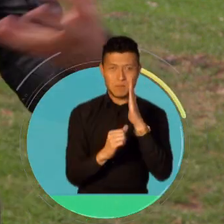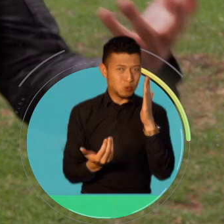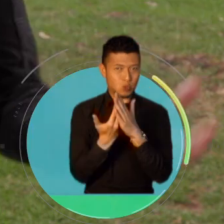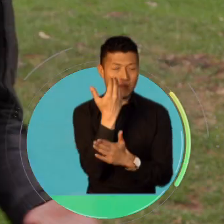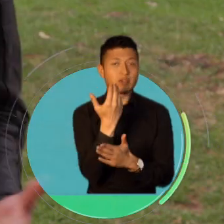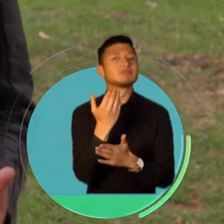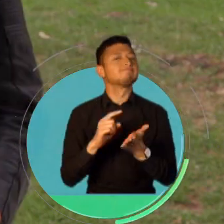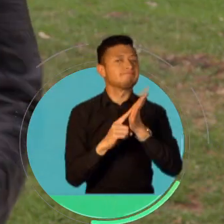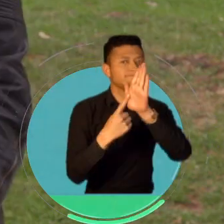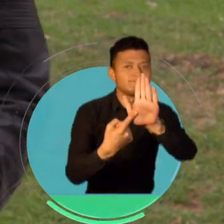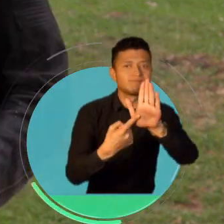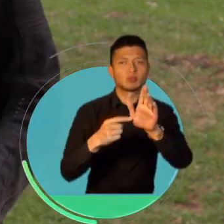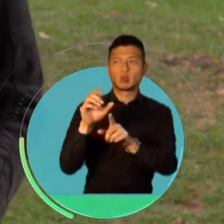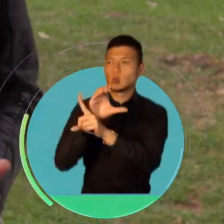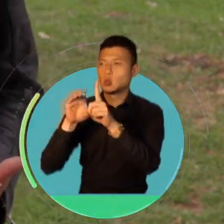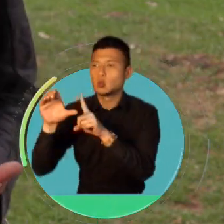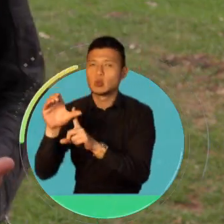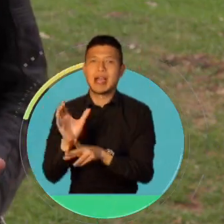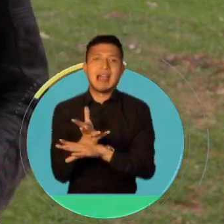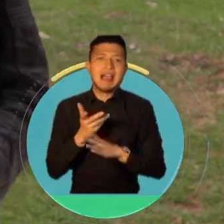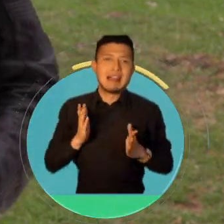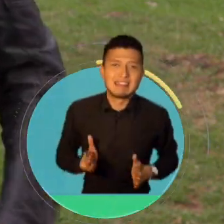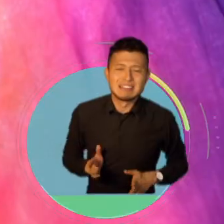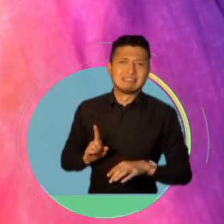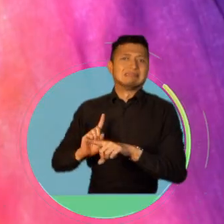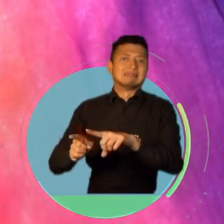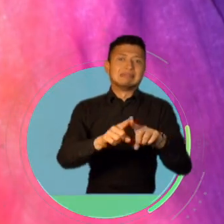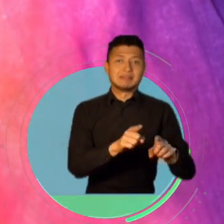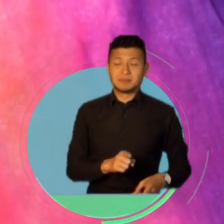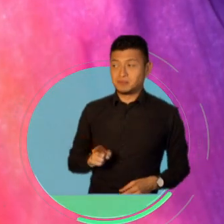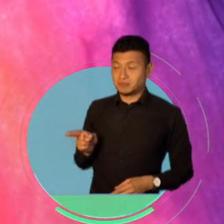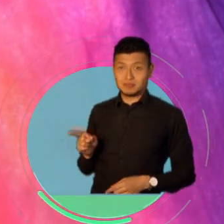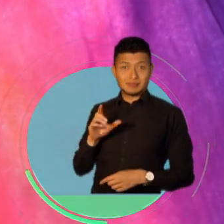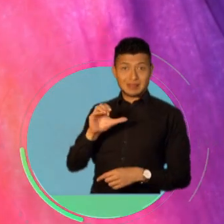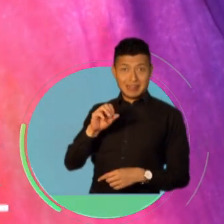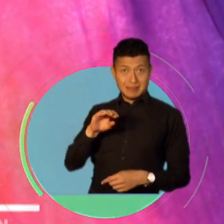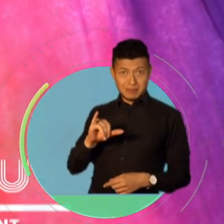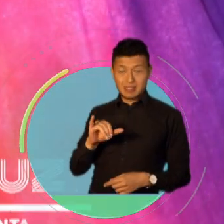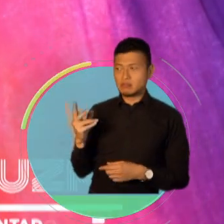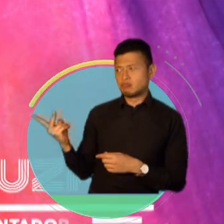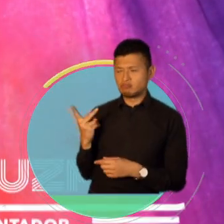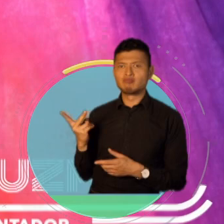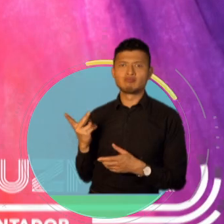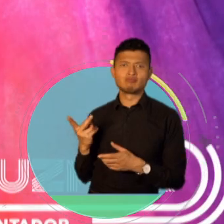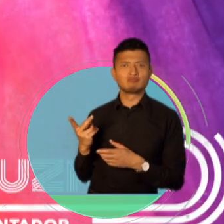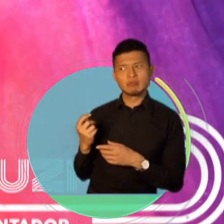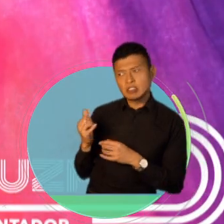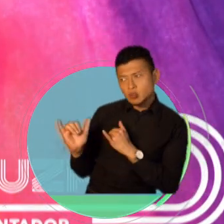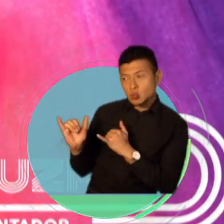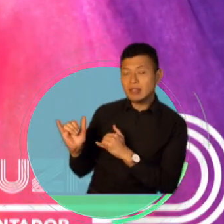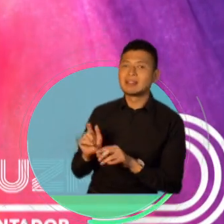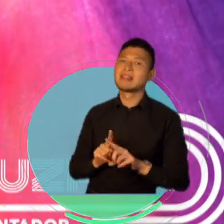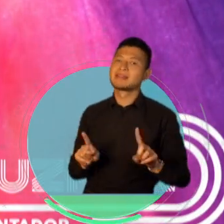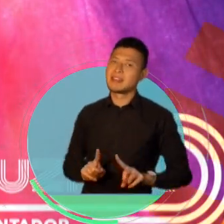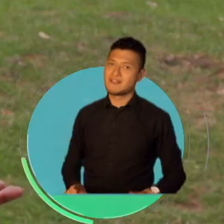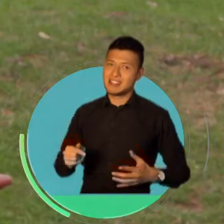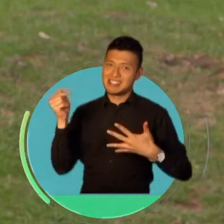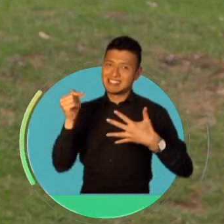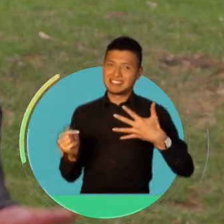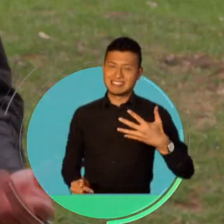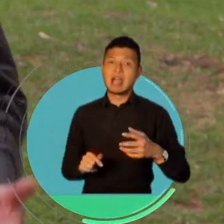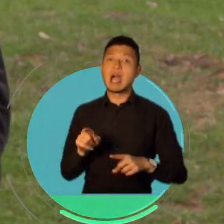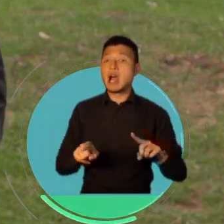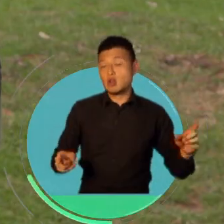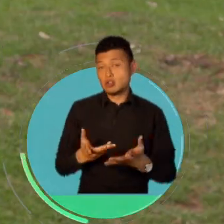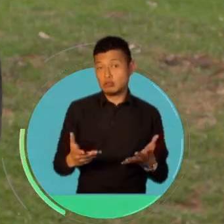contexto de las canciones que nosotros estamos consumiendo lo hace aún más especial porque quiere decir que les estamos llevando un poquitico De su tierra